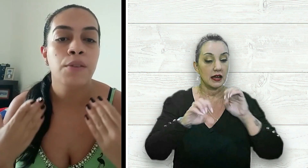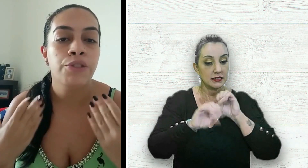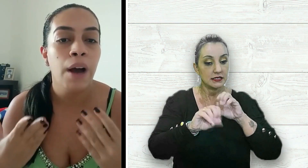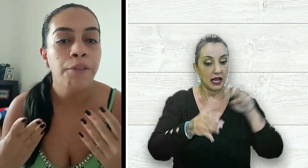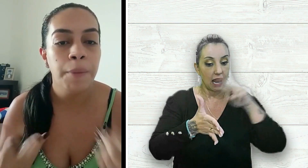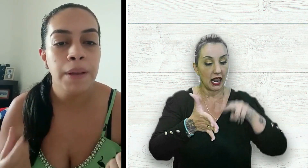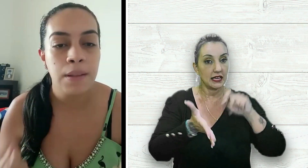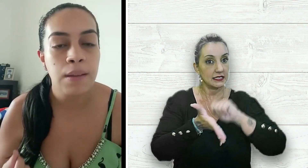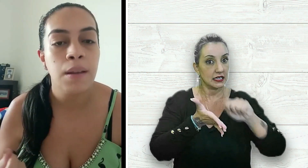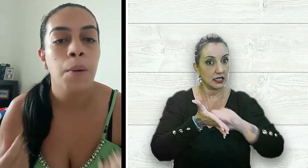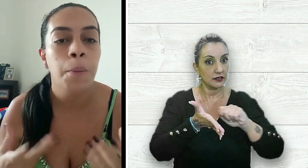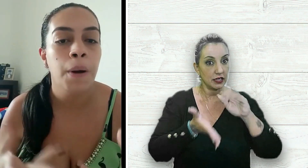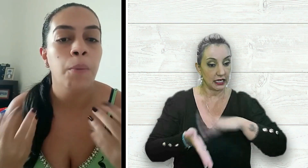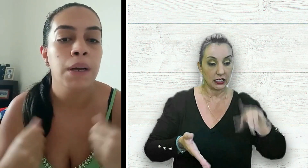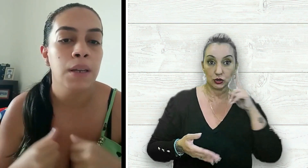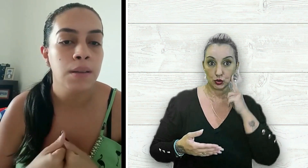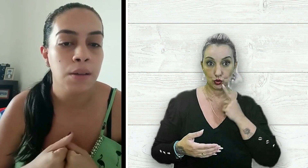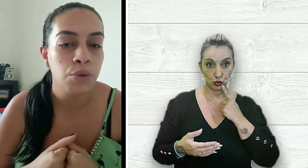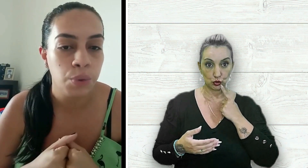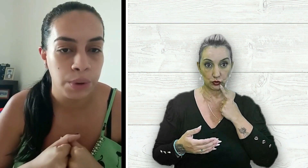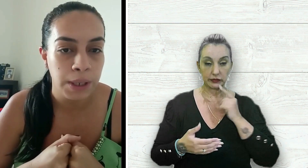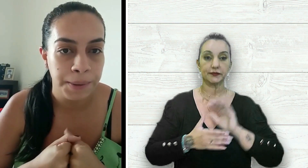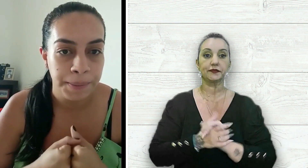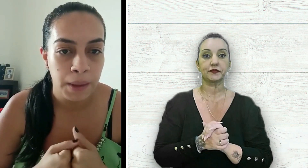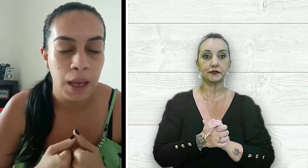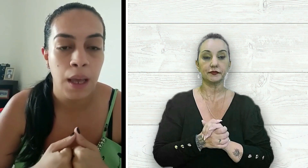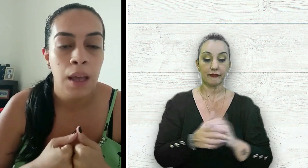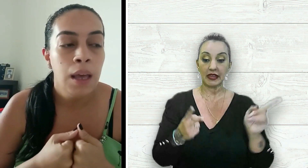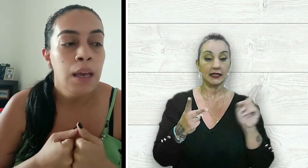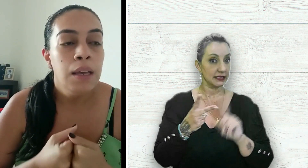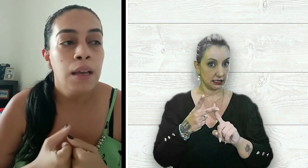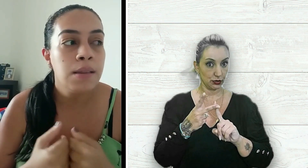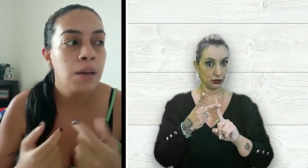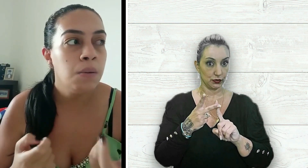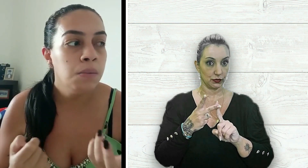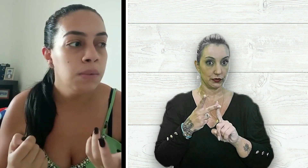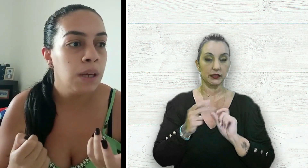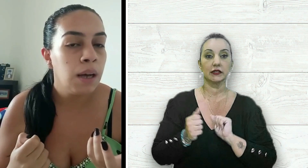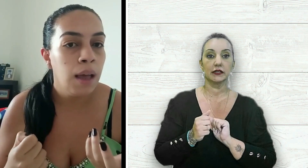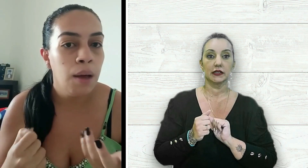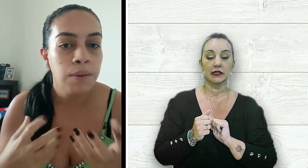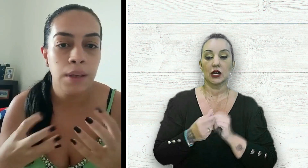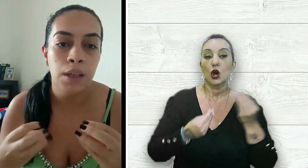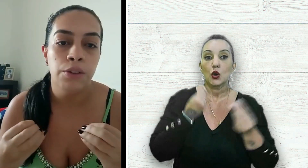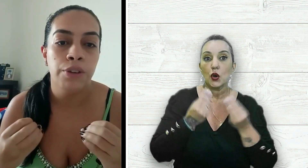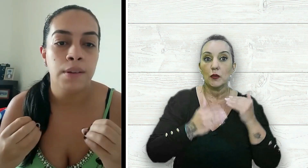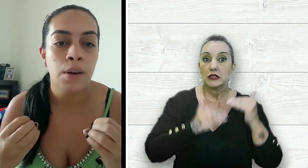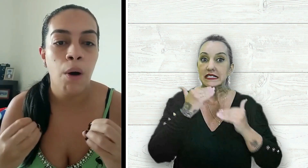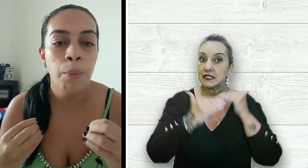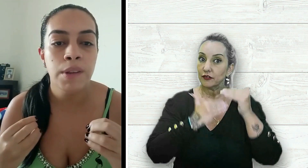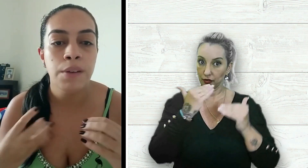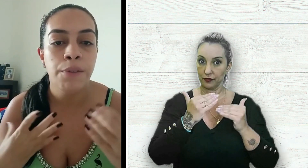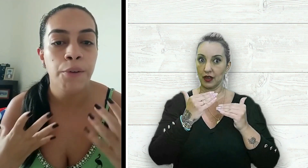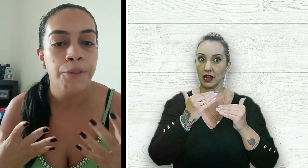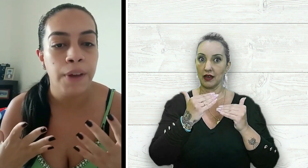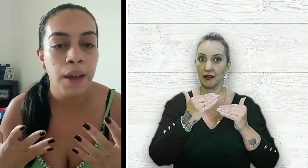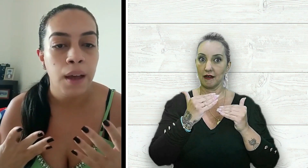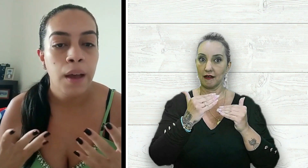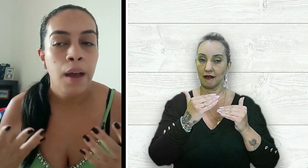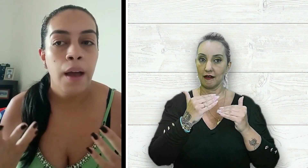de alfabetização para uma criança surda, né? E a segunda é o seguinte, assim, como desenvolver